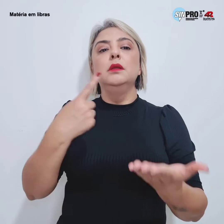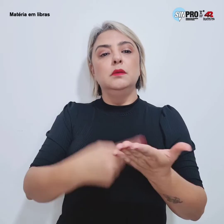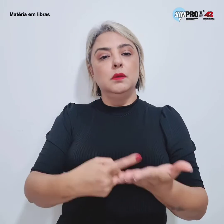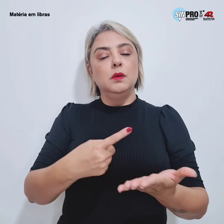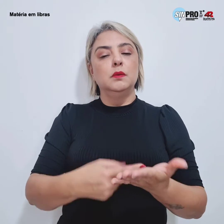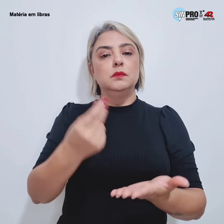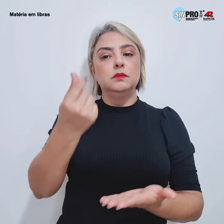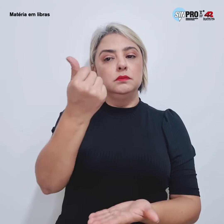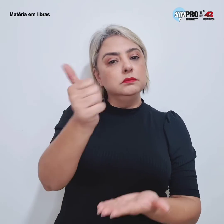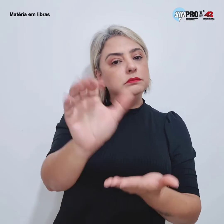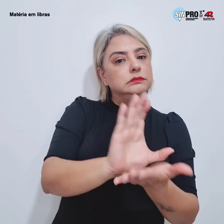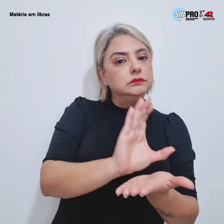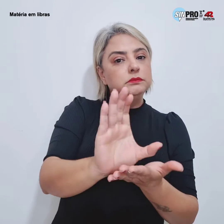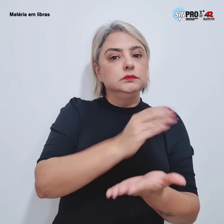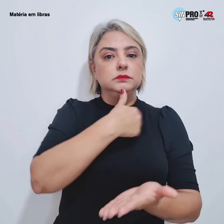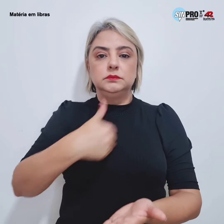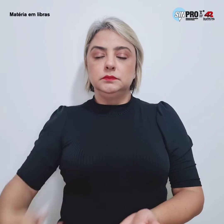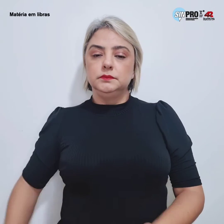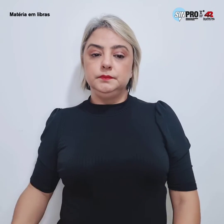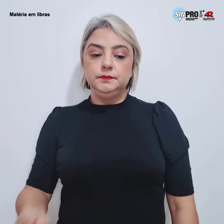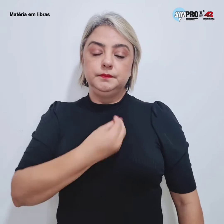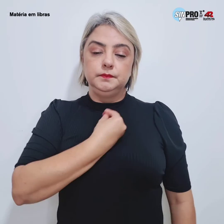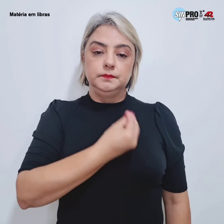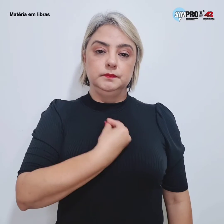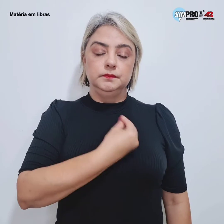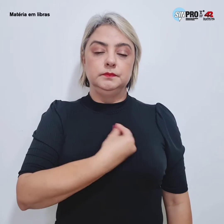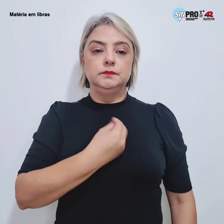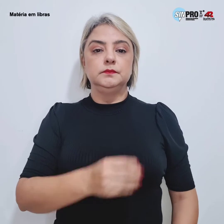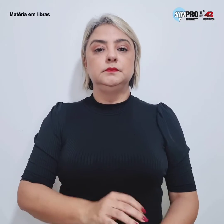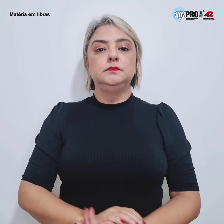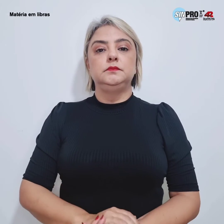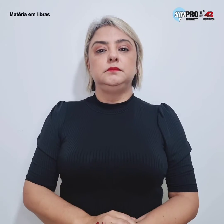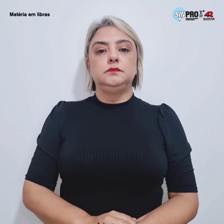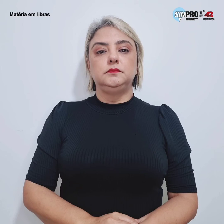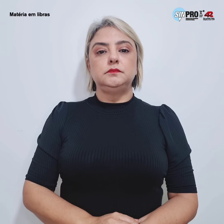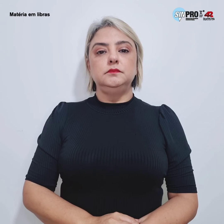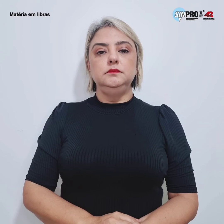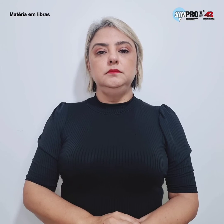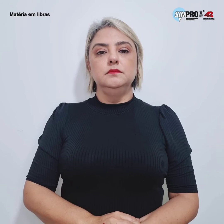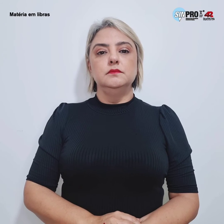humana e de compromisso com o dinheiro público e com a vida, diz.